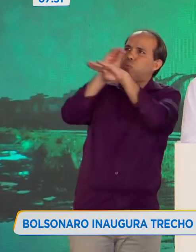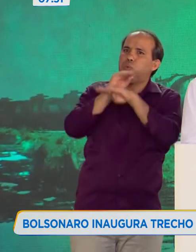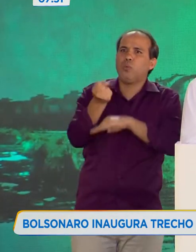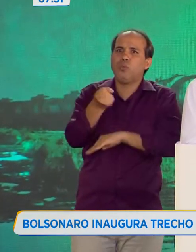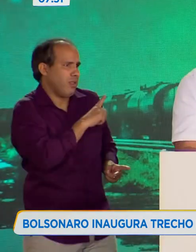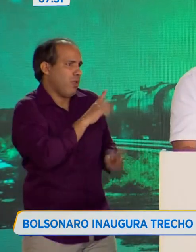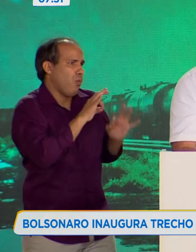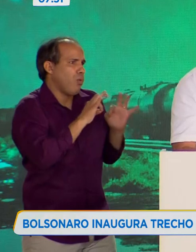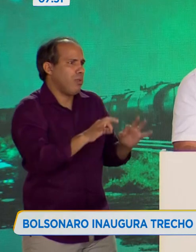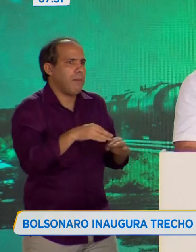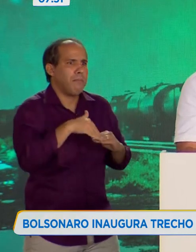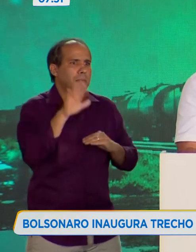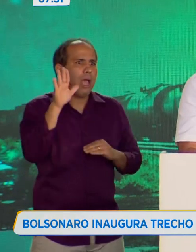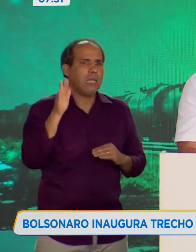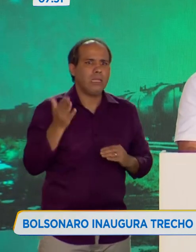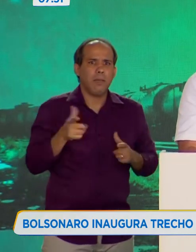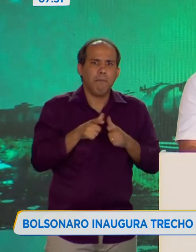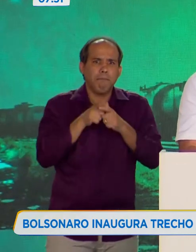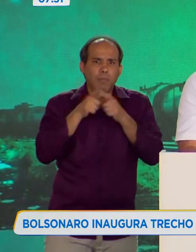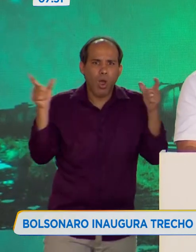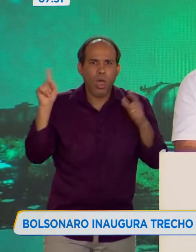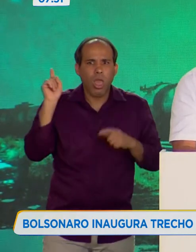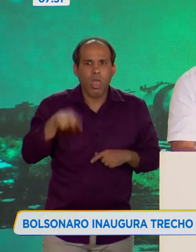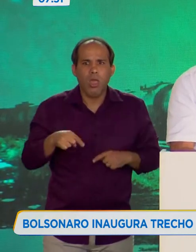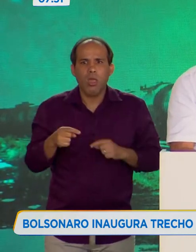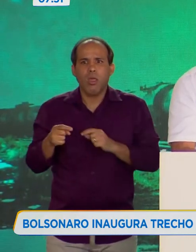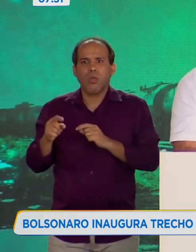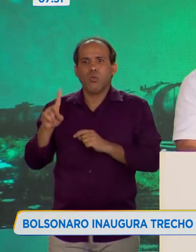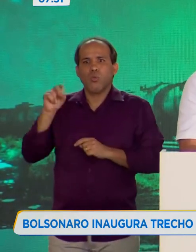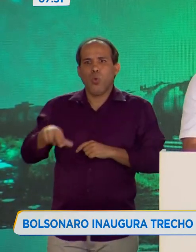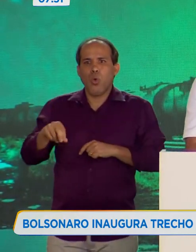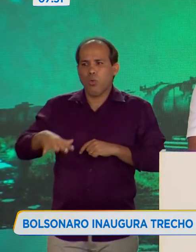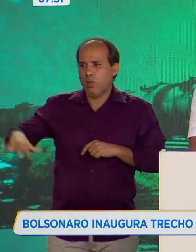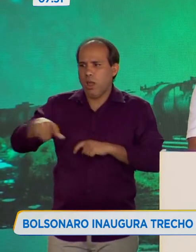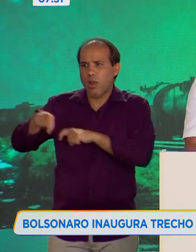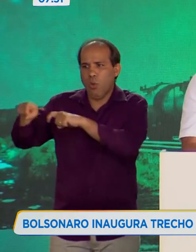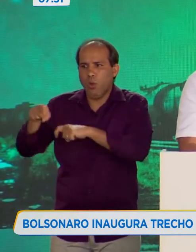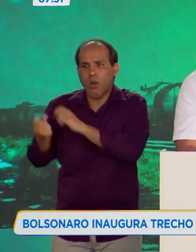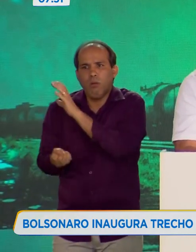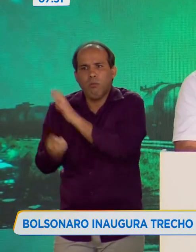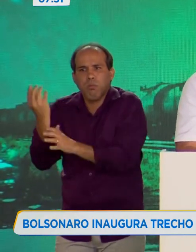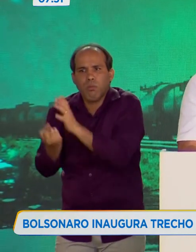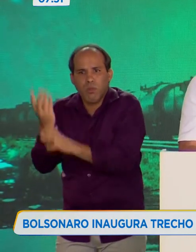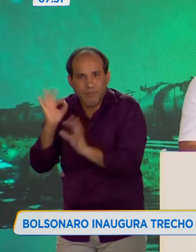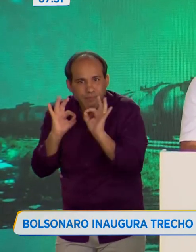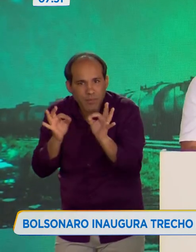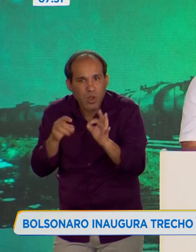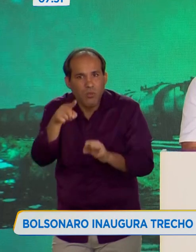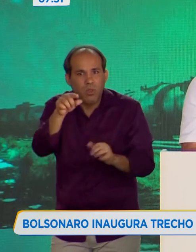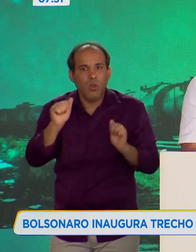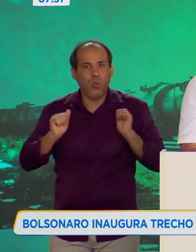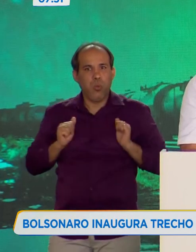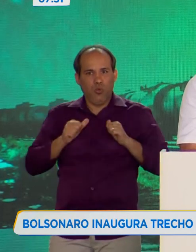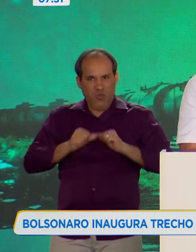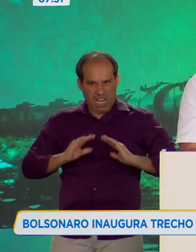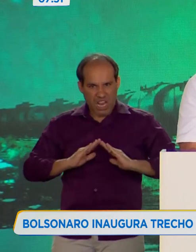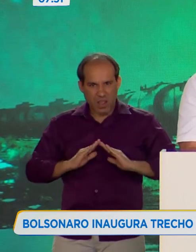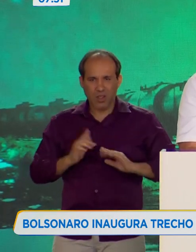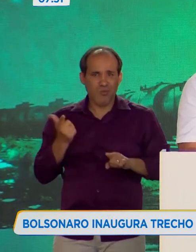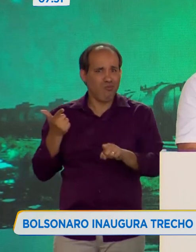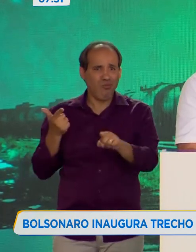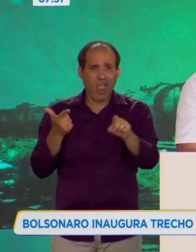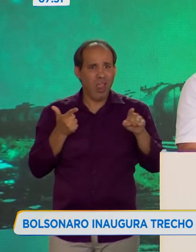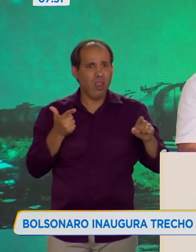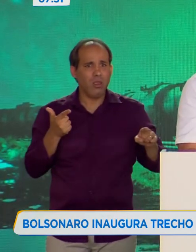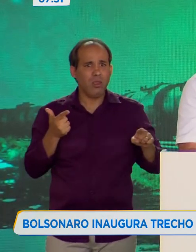mundo afora. Em discurso, o presidente Jair Bolsonaro criticou as medidas de restrições impostas por prefeitos